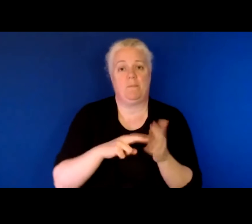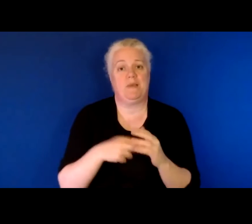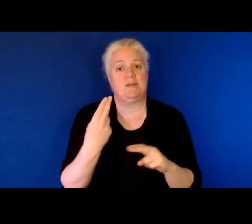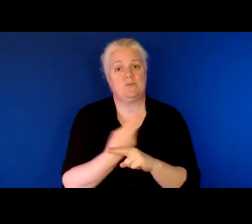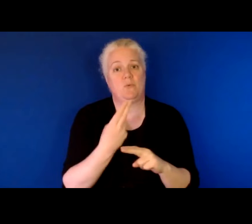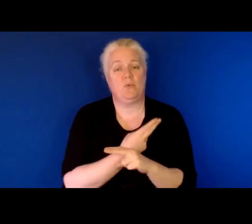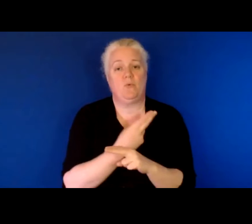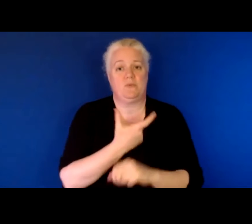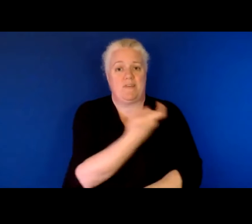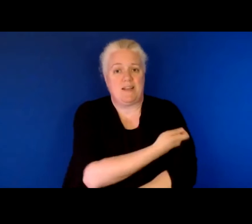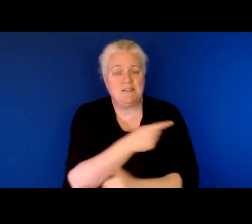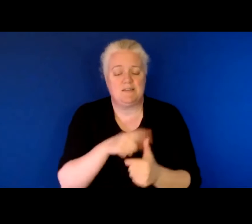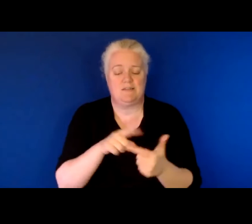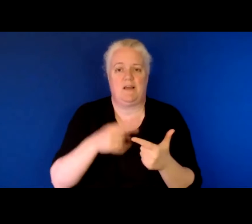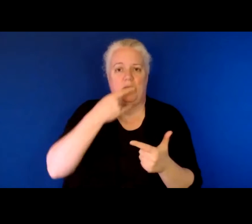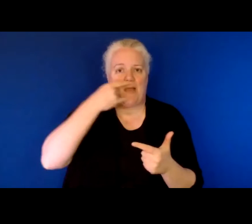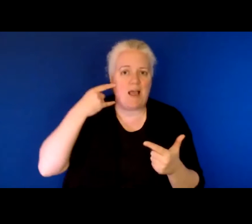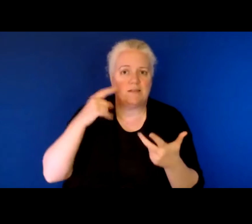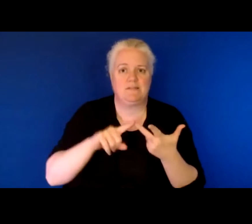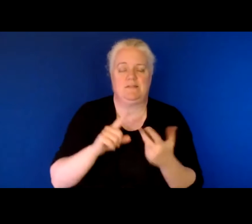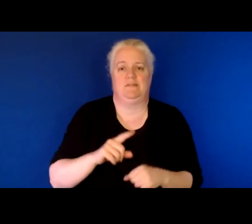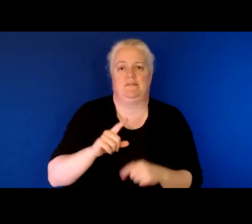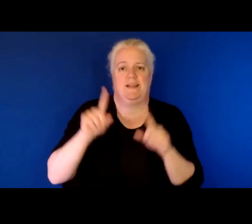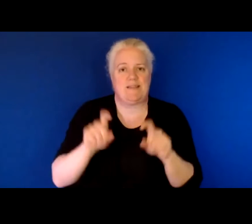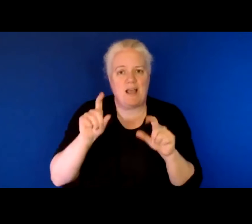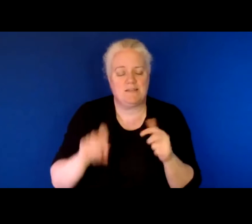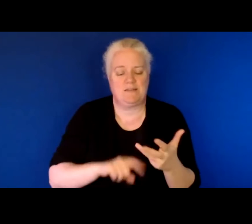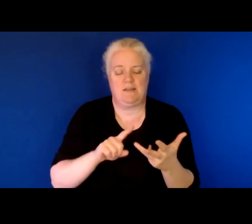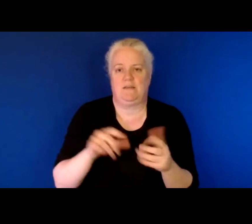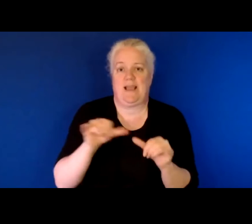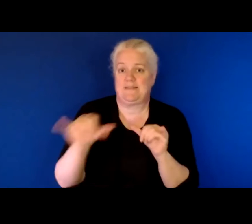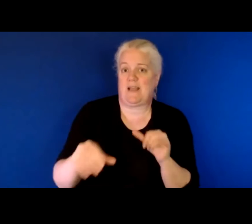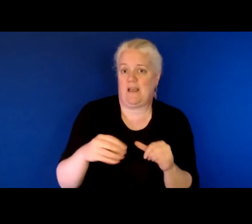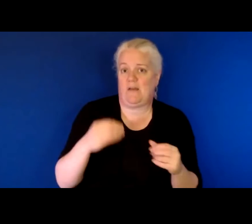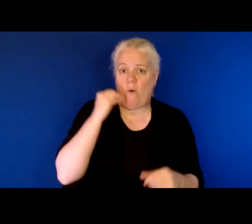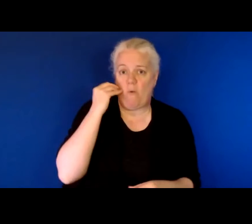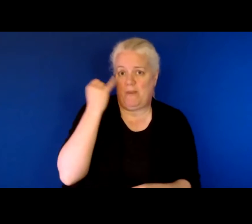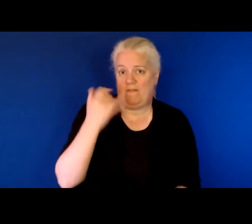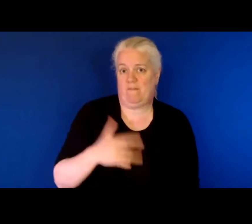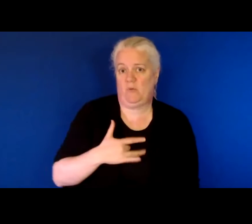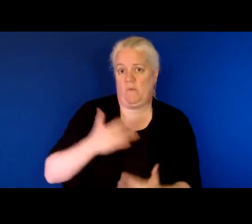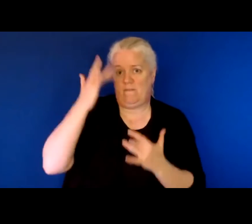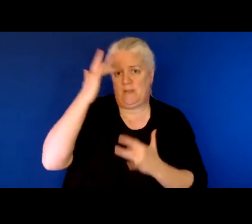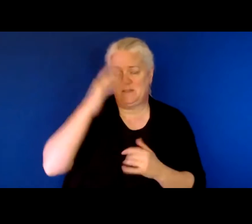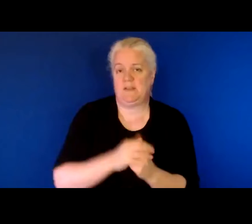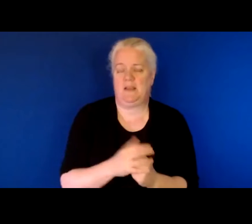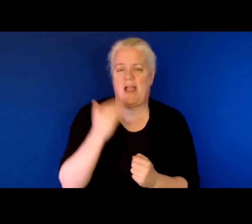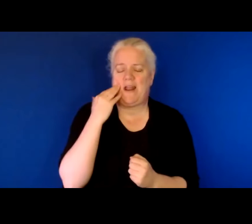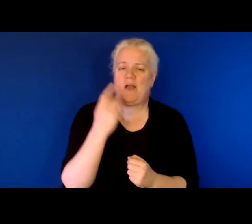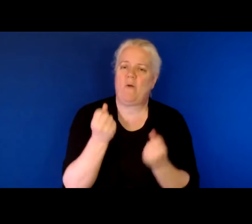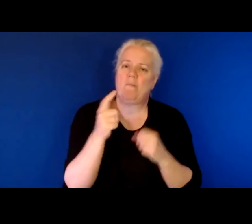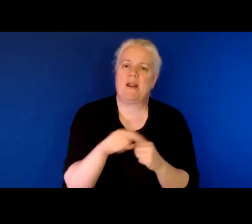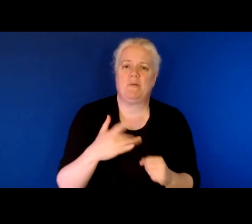不是要我们是掉以轻心，就不是这个病毒已经过去，也不是这个大流行已经过